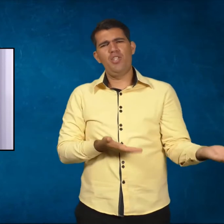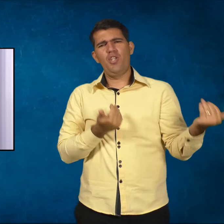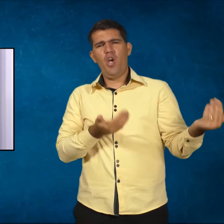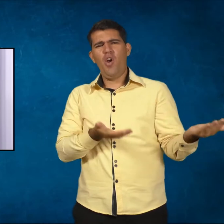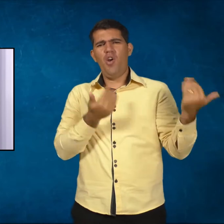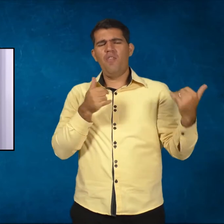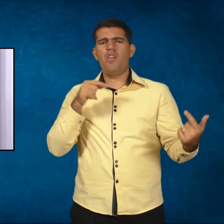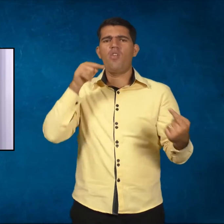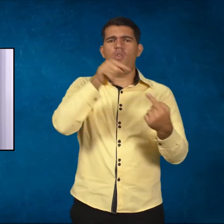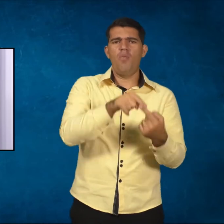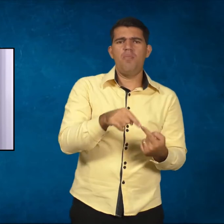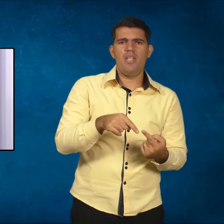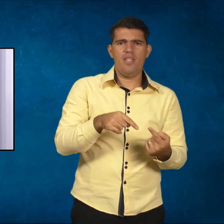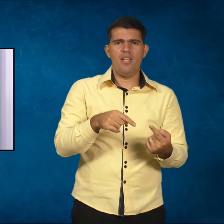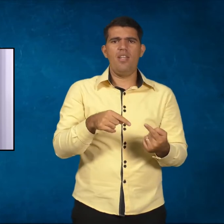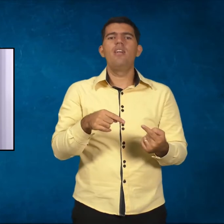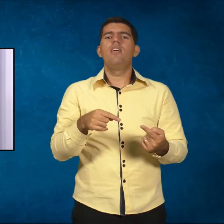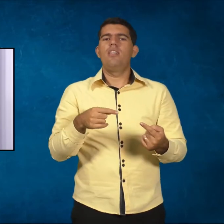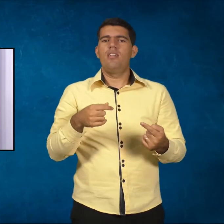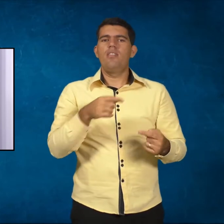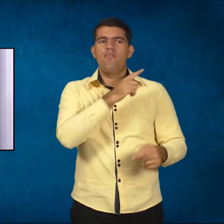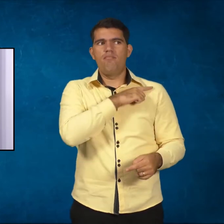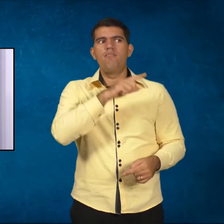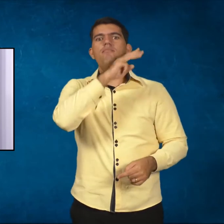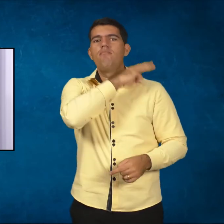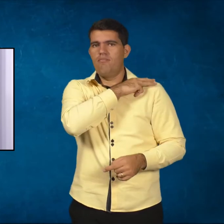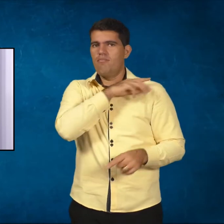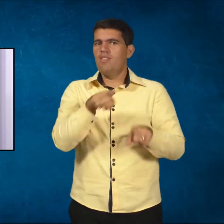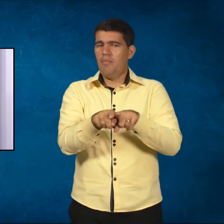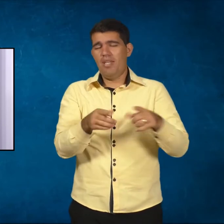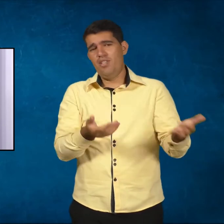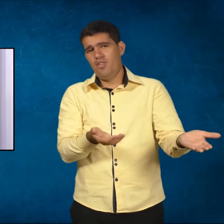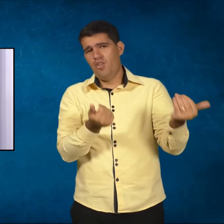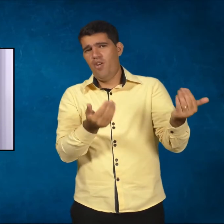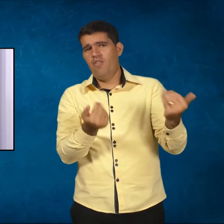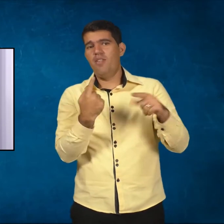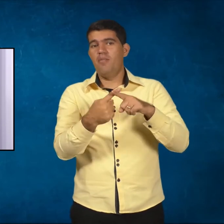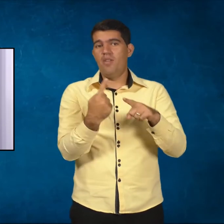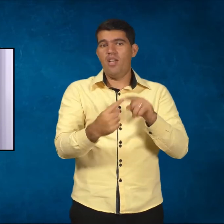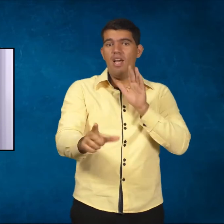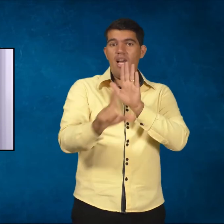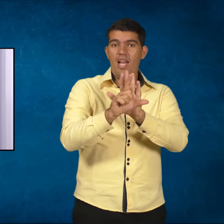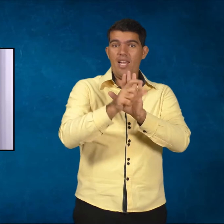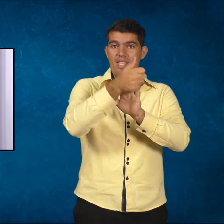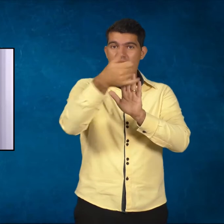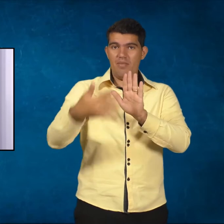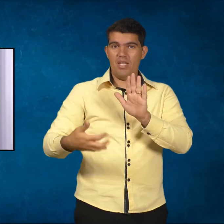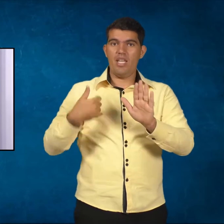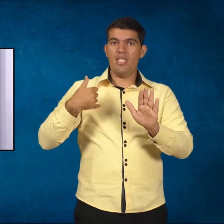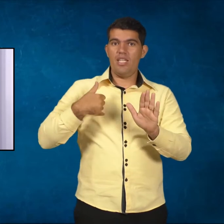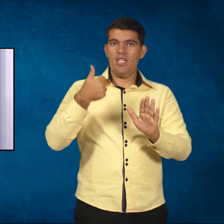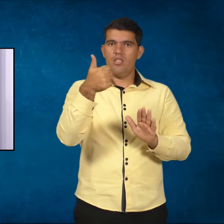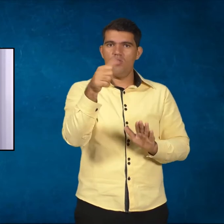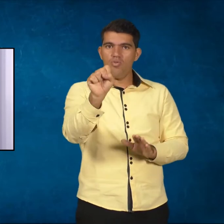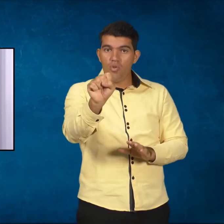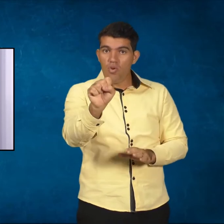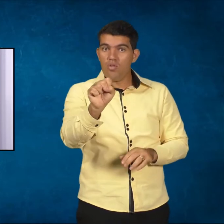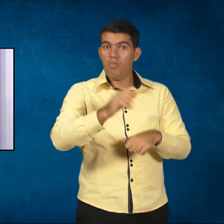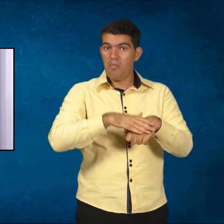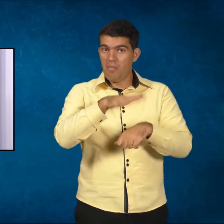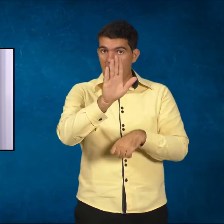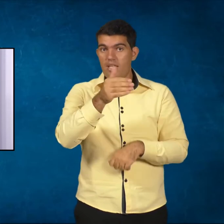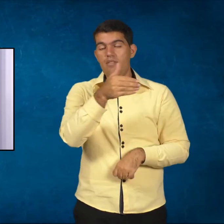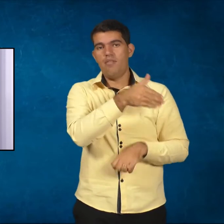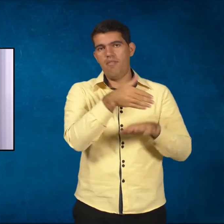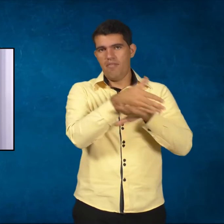jovem também no ensino médio você tem um grupo muito jovem por que a lei permite que com mais de 18 anos e de